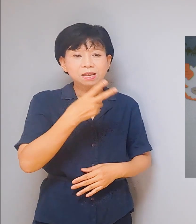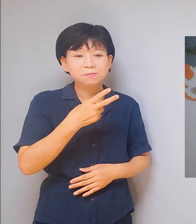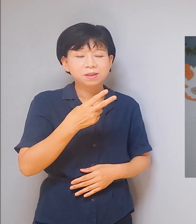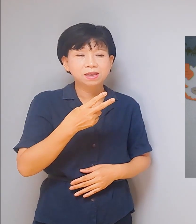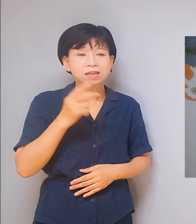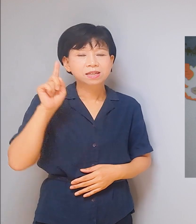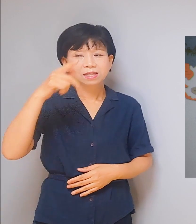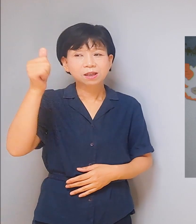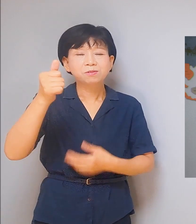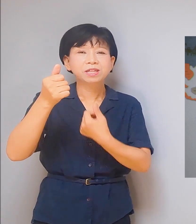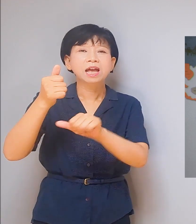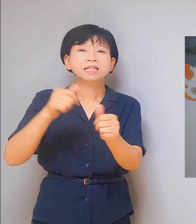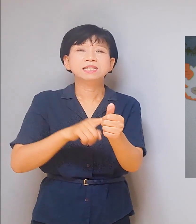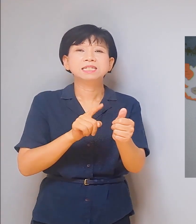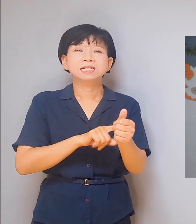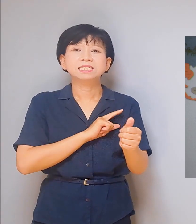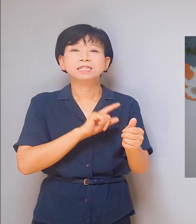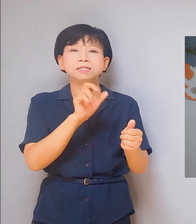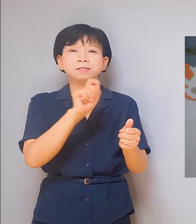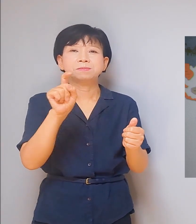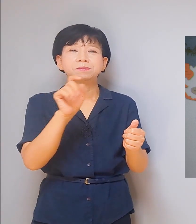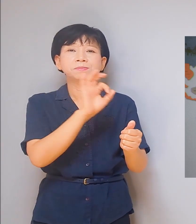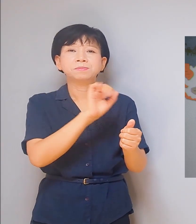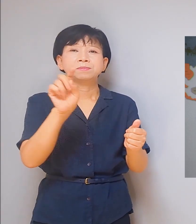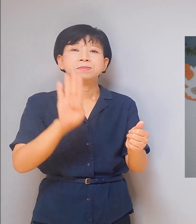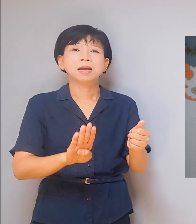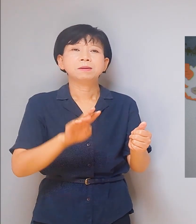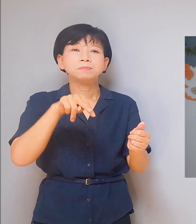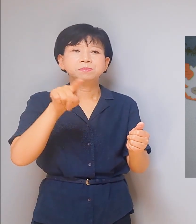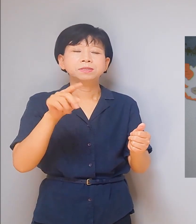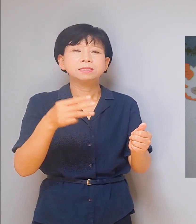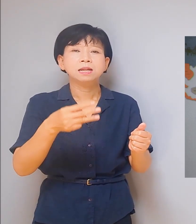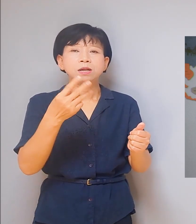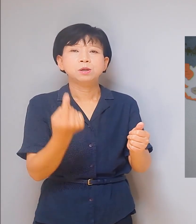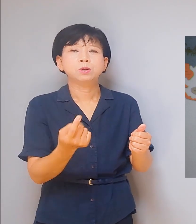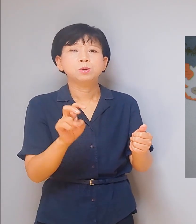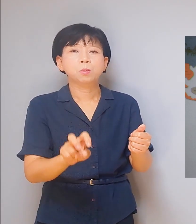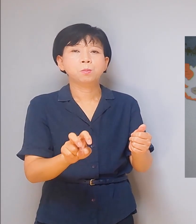압살롬, 또 다윗 자신입니다.